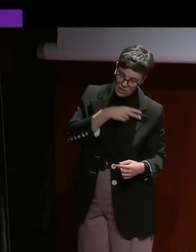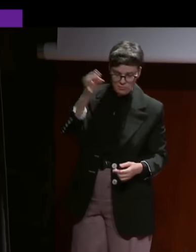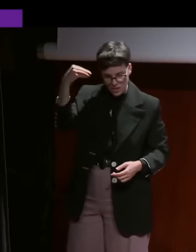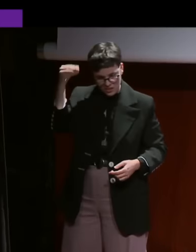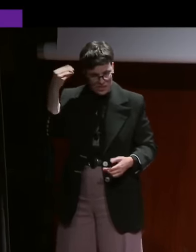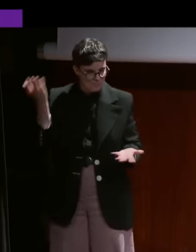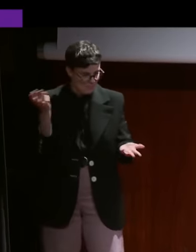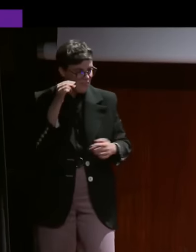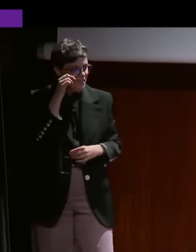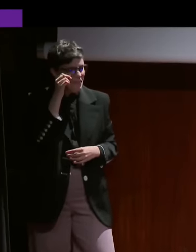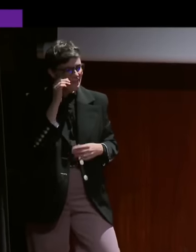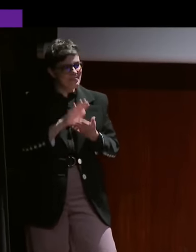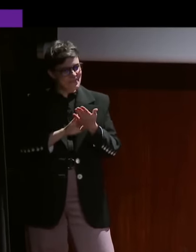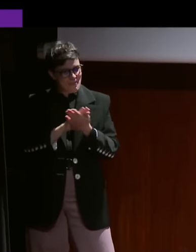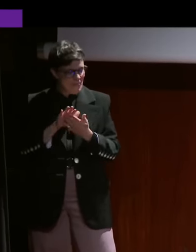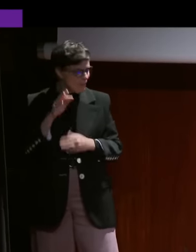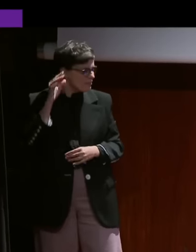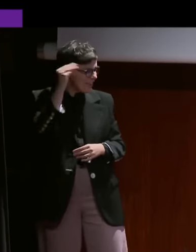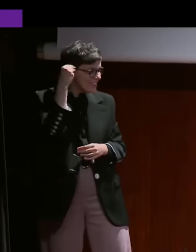Berthier, par exemple.